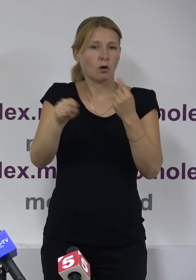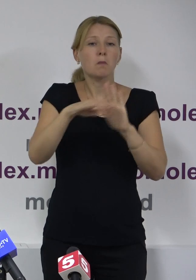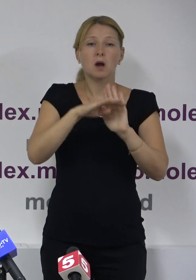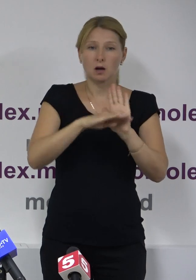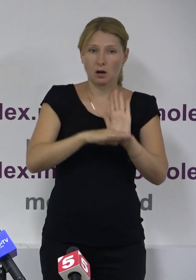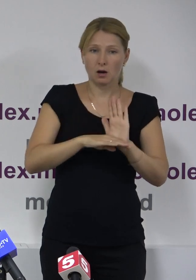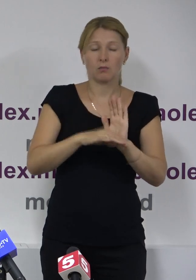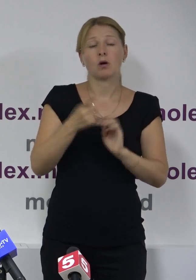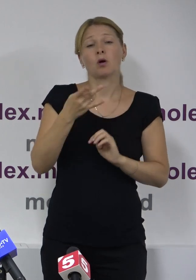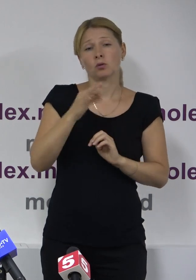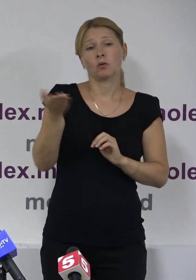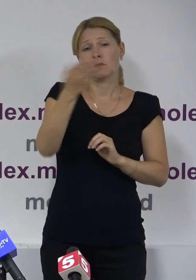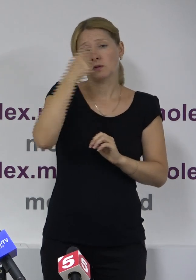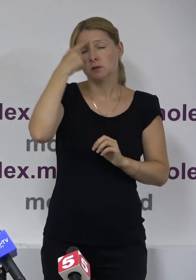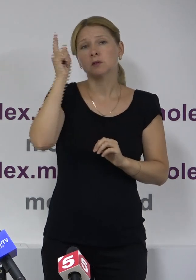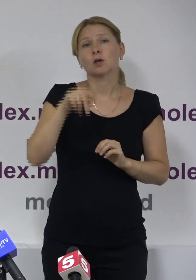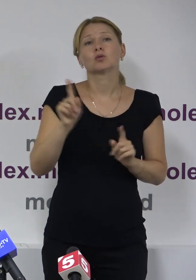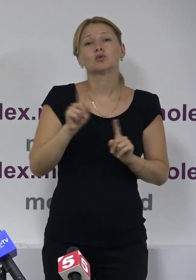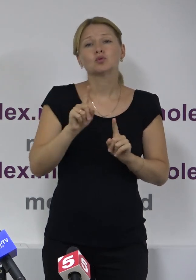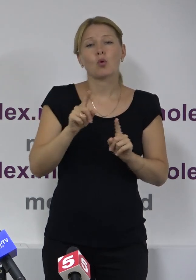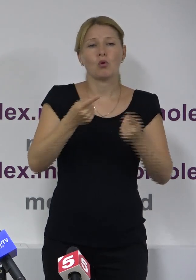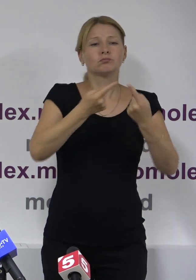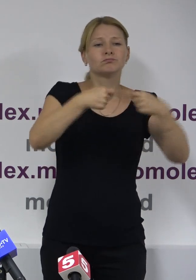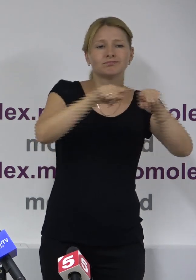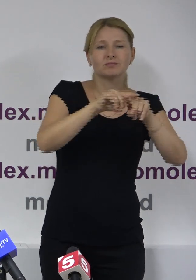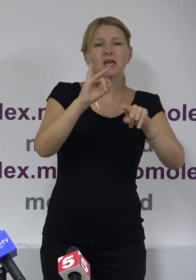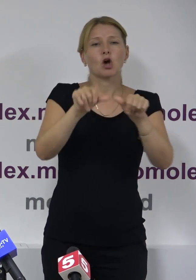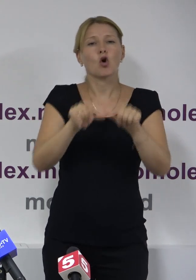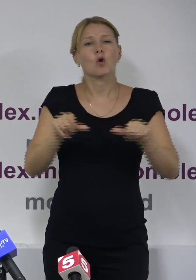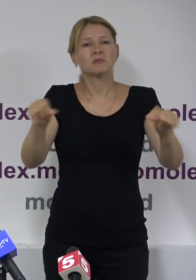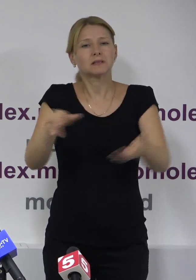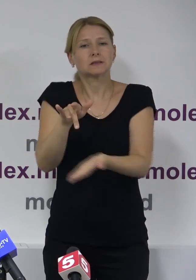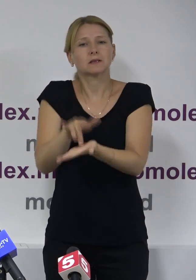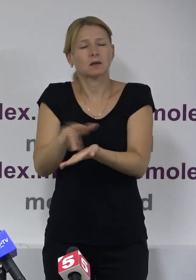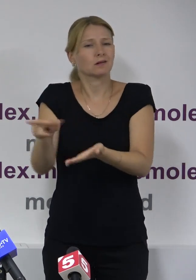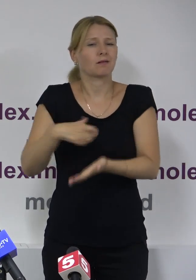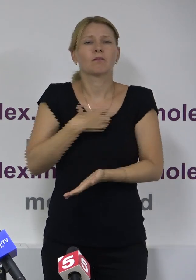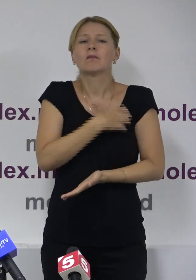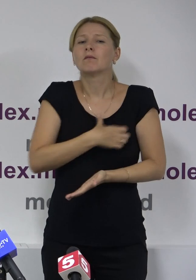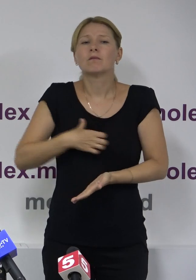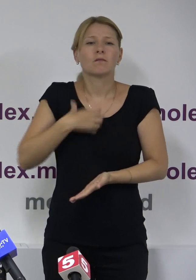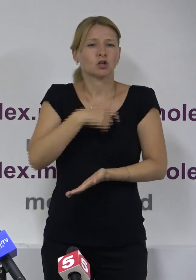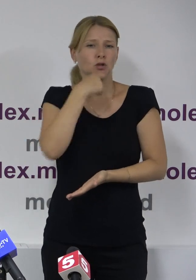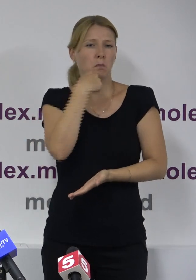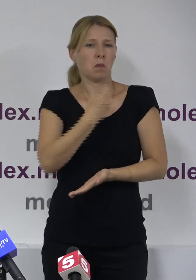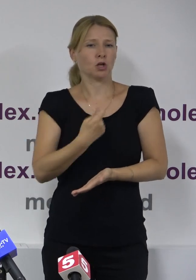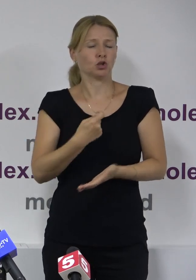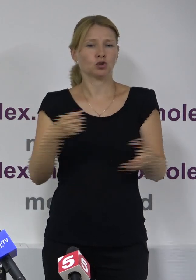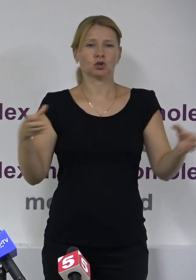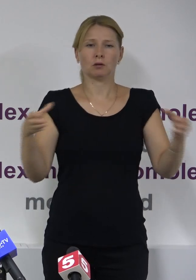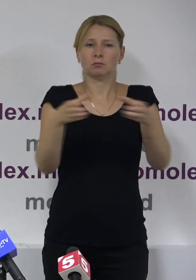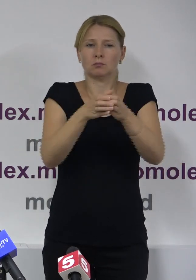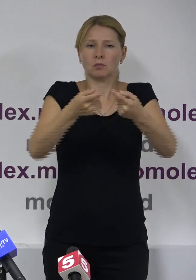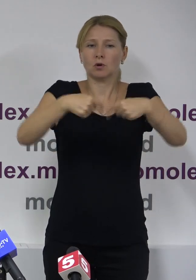Cu siguranță înțelegeți, cunoașteți că organul sau Comisia Electorală Centrală este organul principal care este responsabil de organizarea